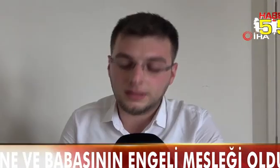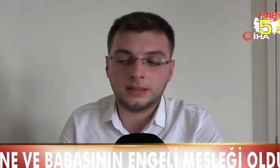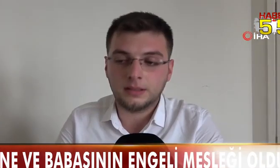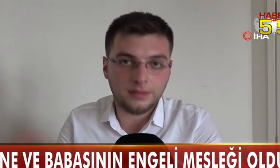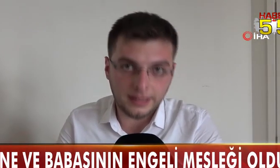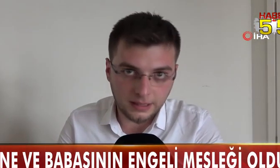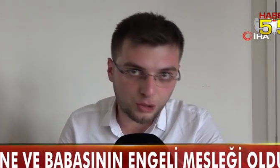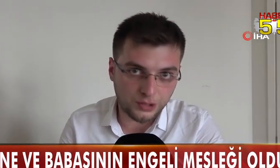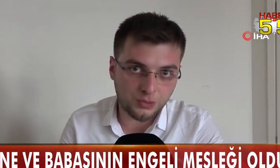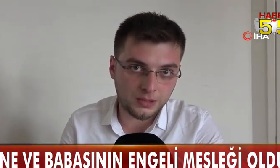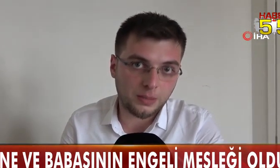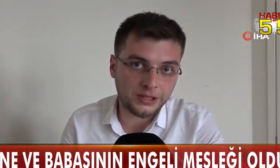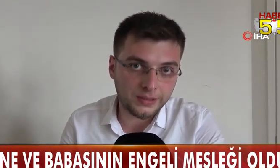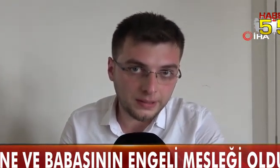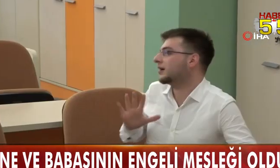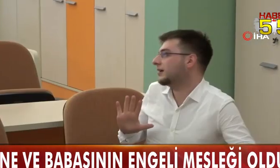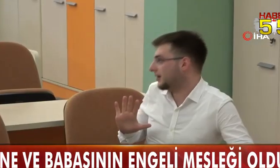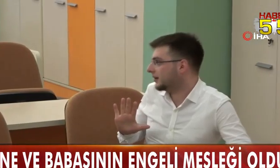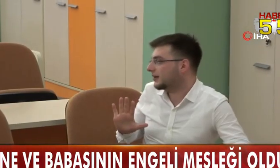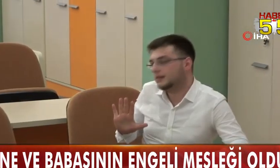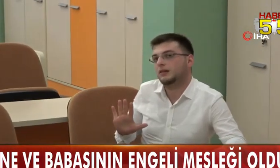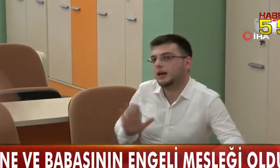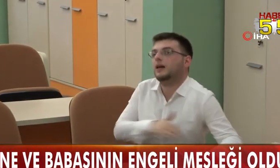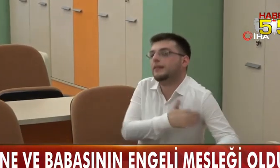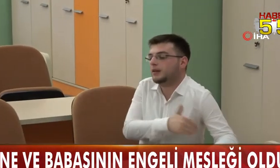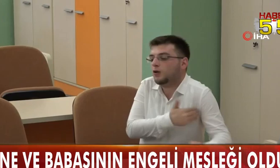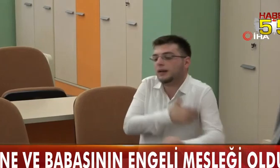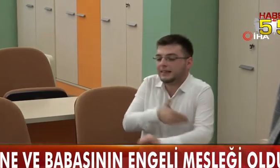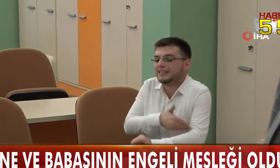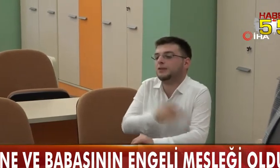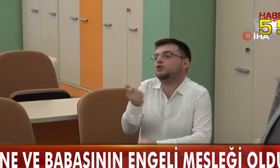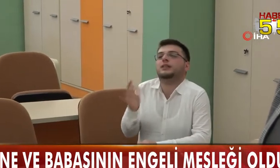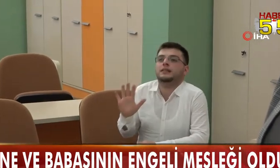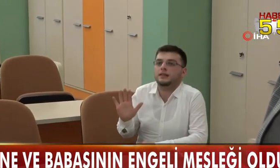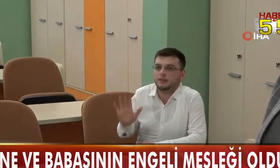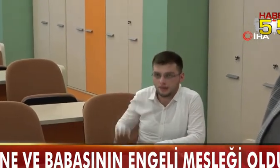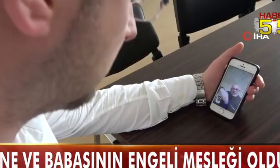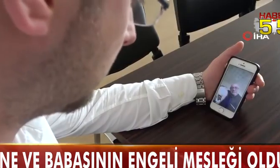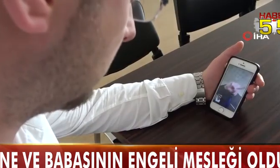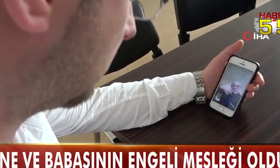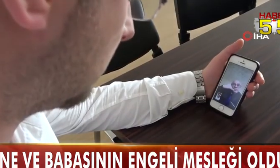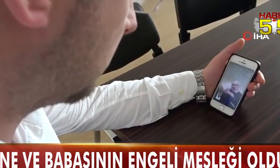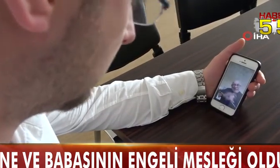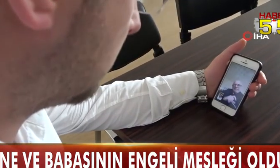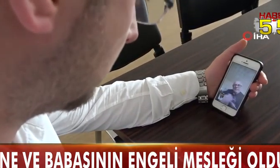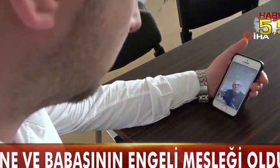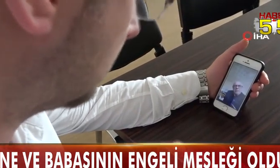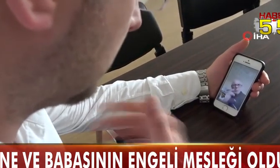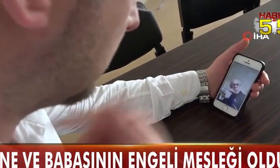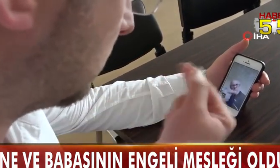adını vererek bu çalışmamıza başladık. Kurtgözlü, işaret dili eğitimlerinin sadece kamu kurumlarında değil, özel sektörlerde de